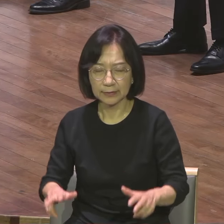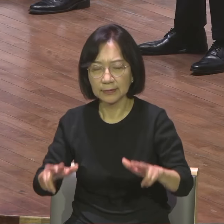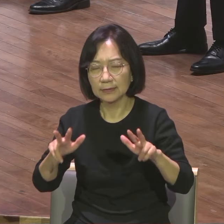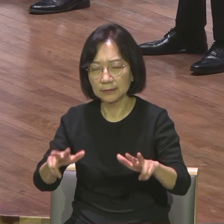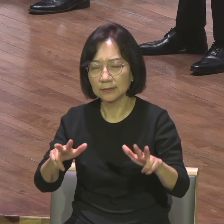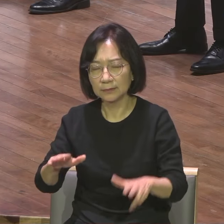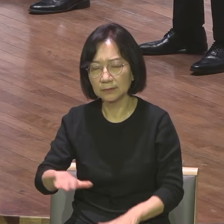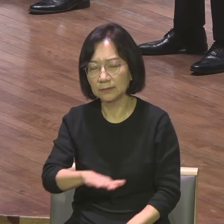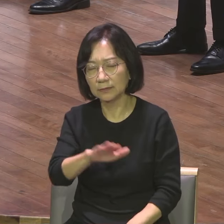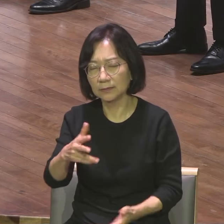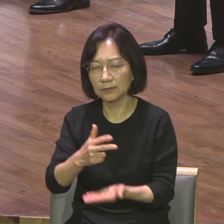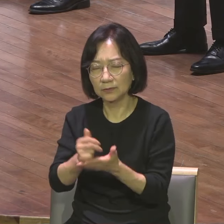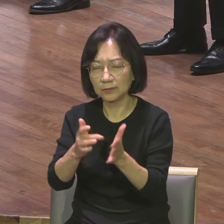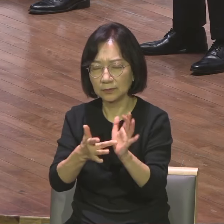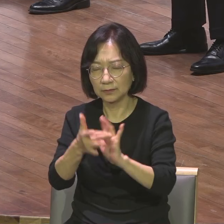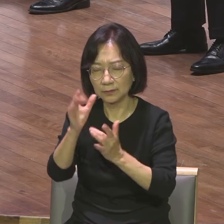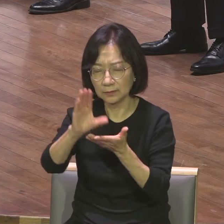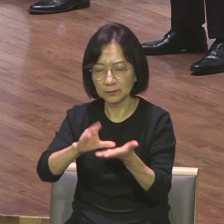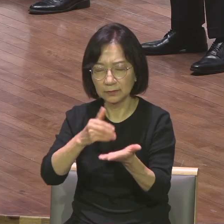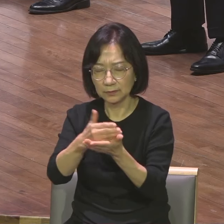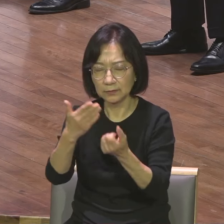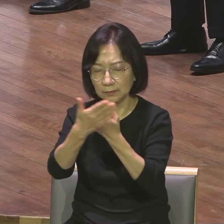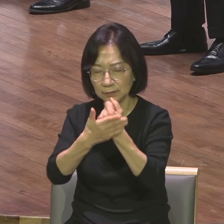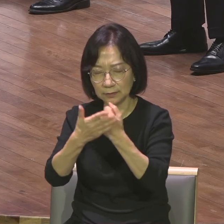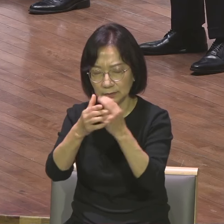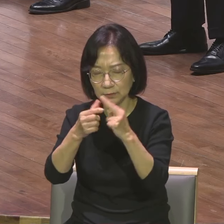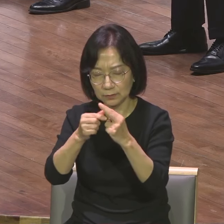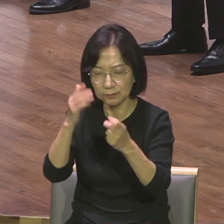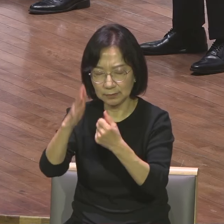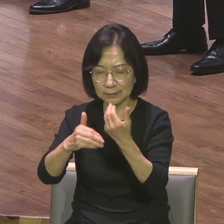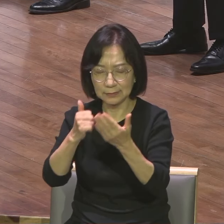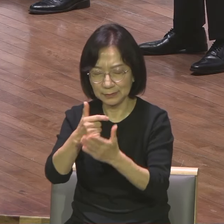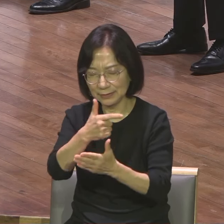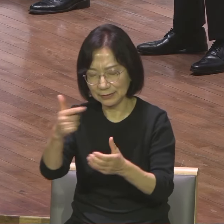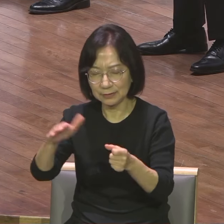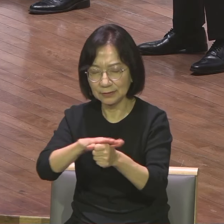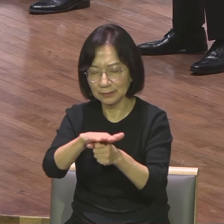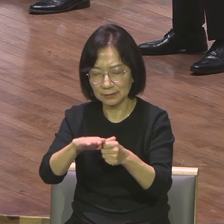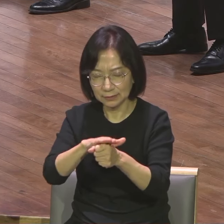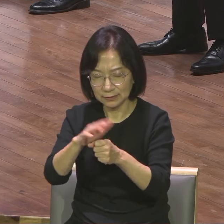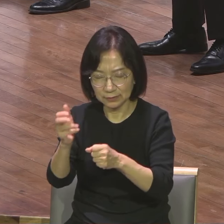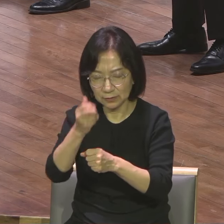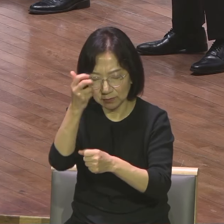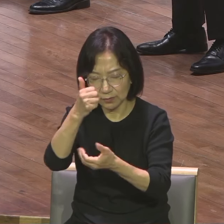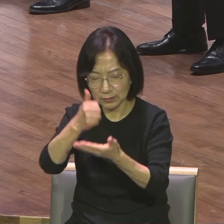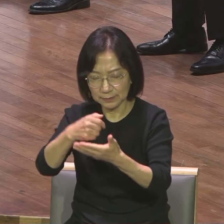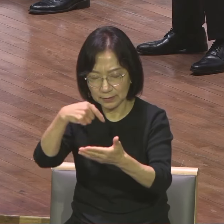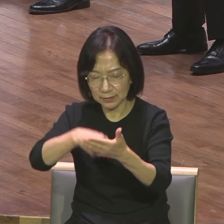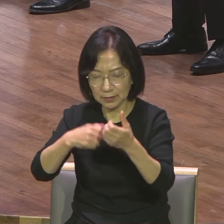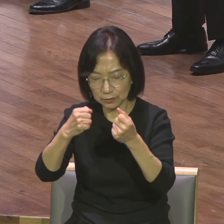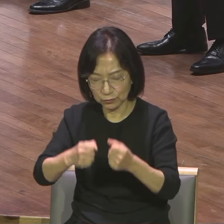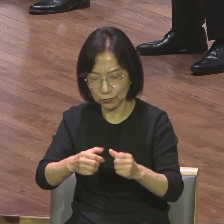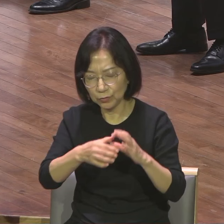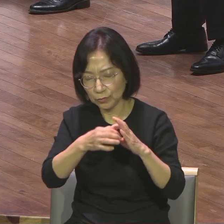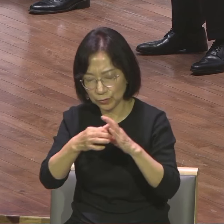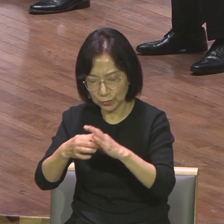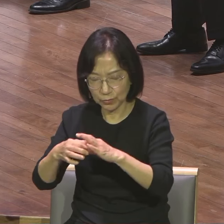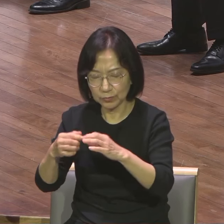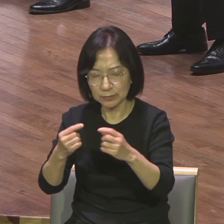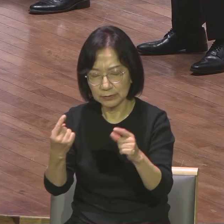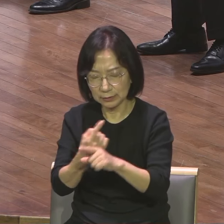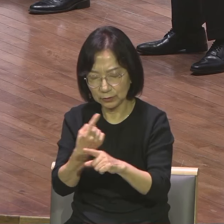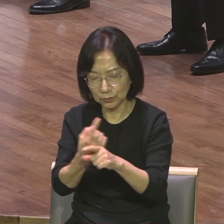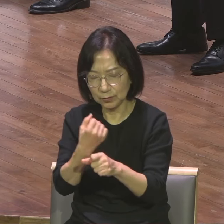지금은 우리 주 예수 그리스도의 은혜와 하나님의 크신 사랑과 성령님의 내주 교통 충만하심이 싸매시고